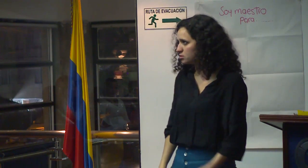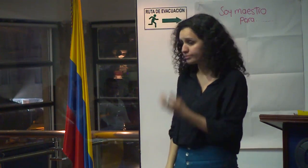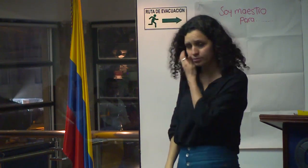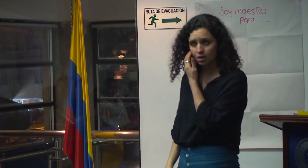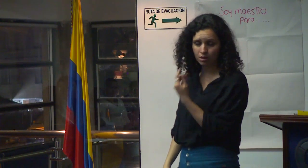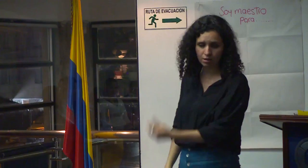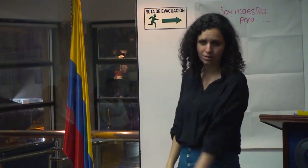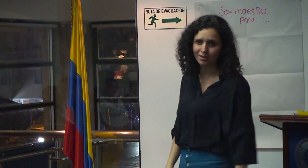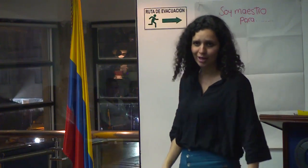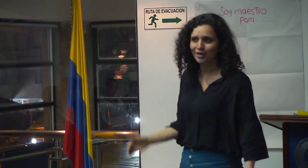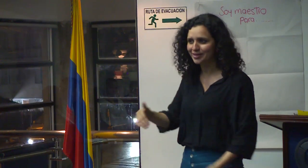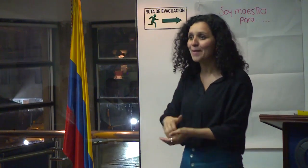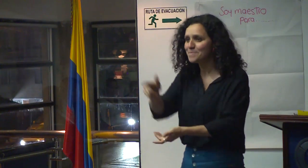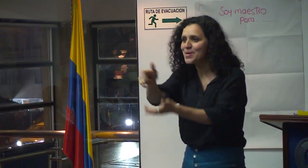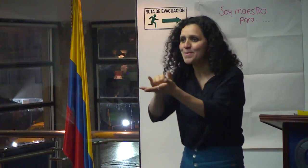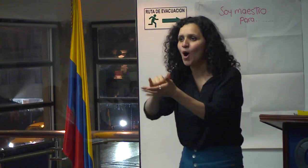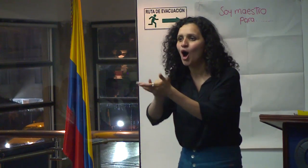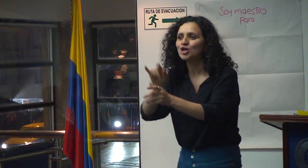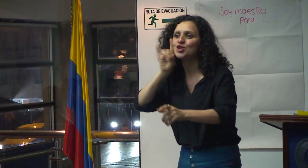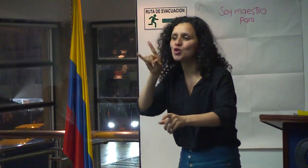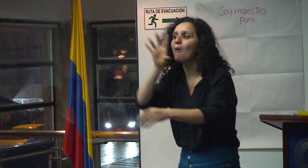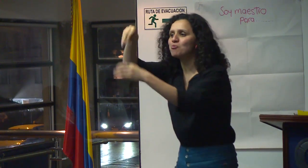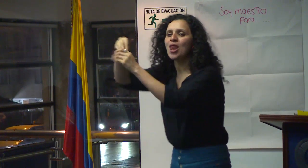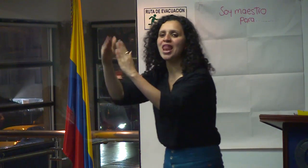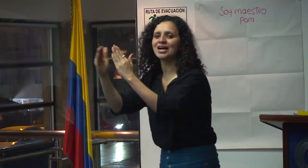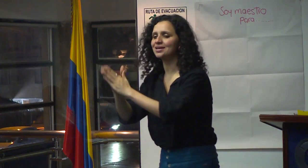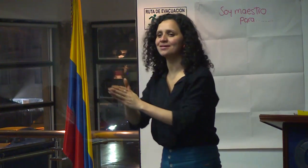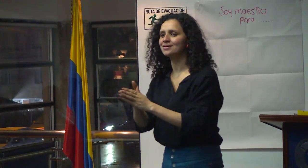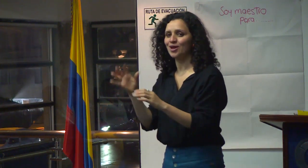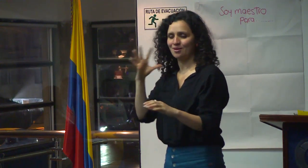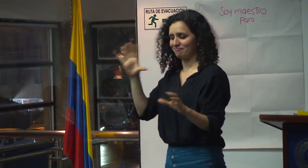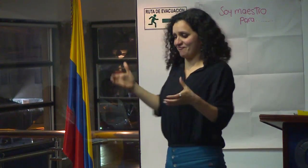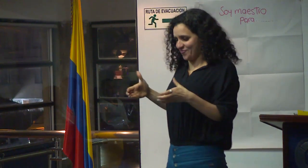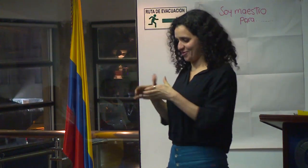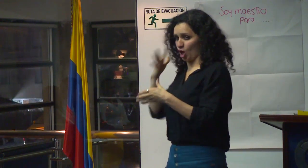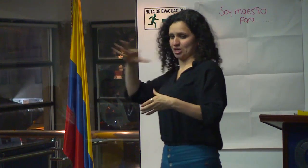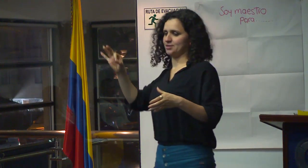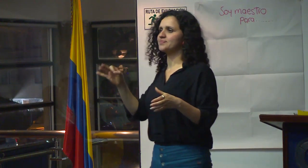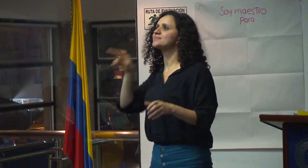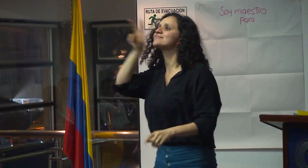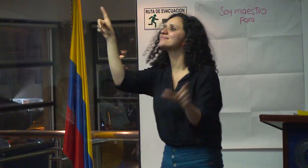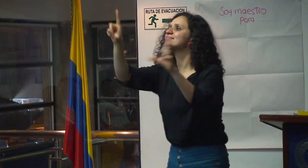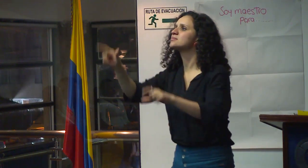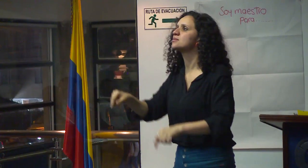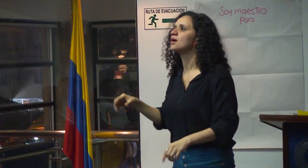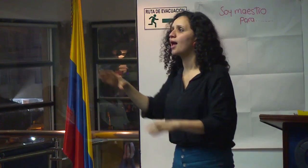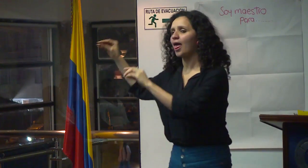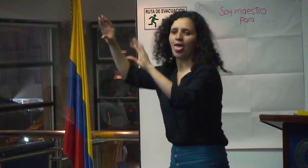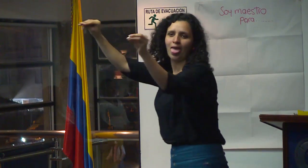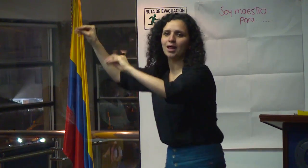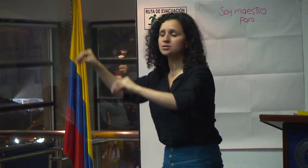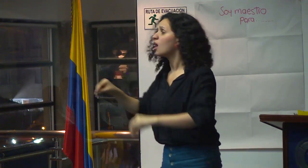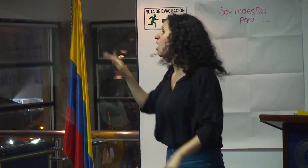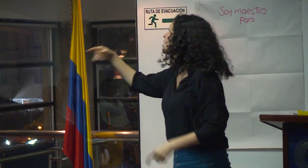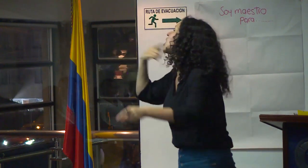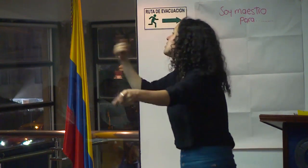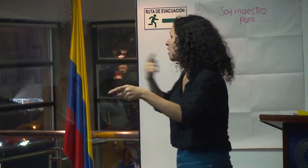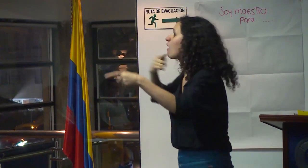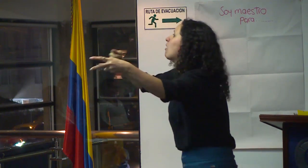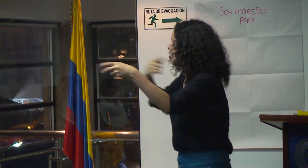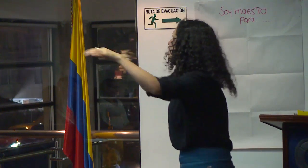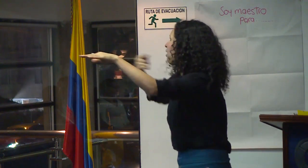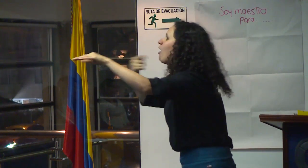qué está diciendo la televisión y el oyente no les dice. ustedes también tienen esa mirada de otro. Esa